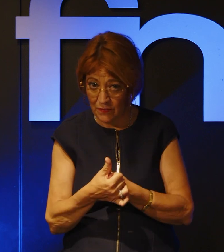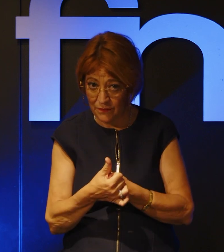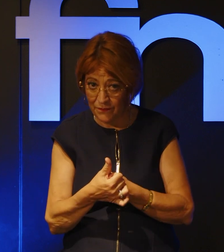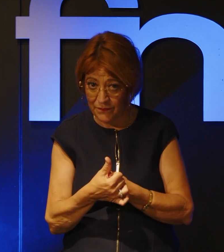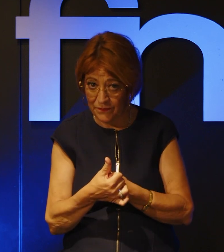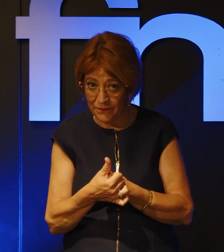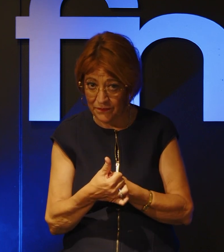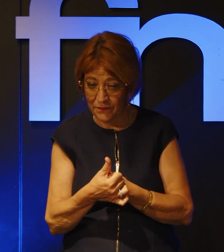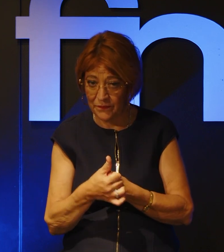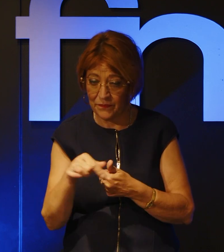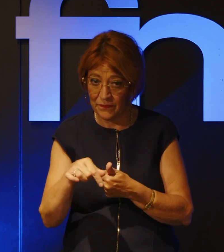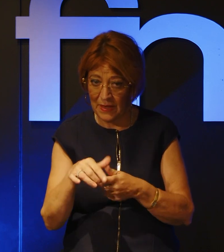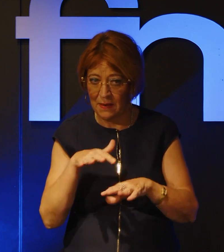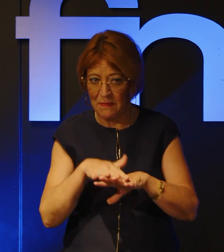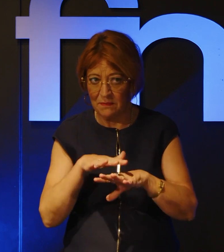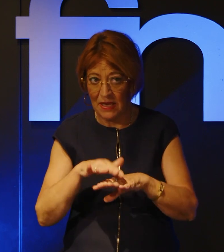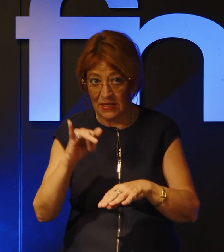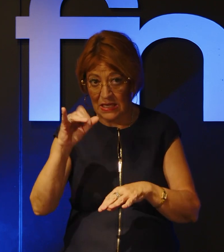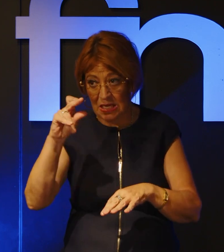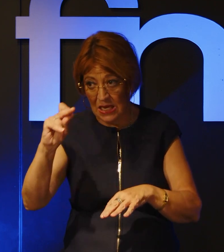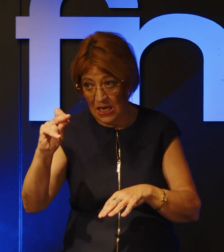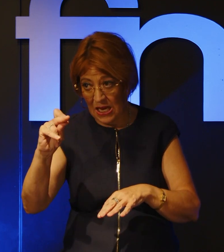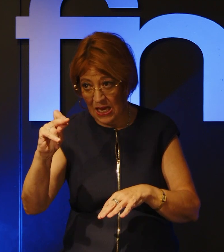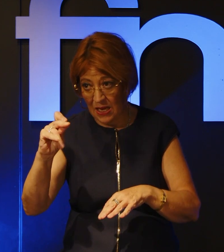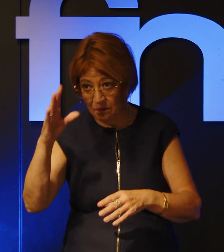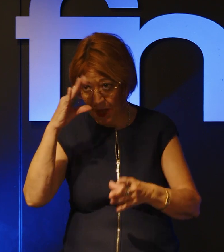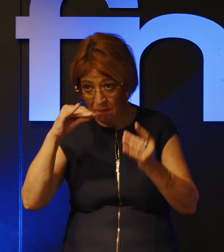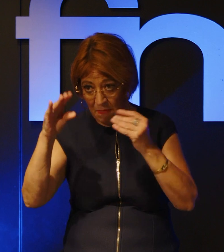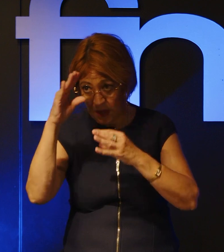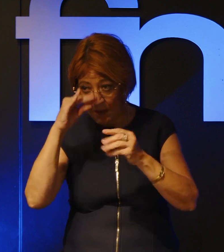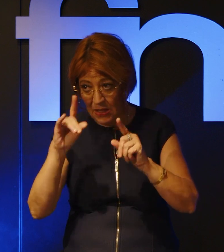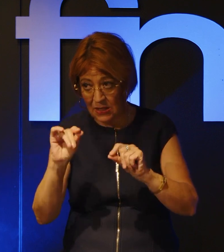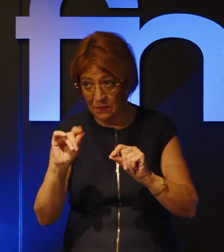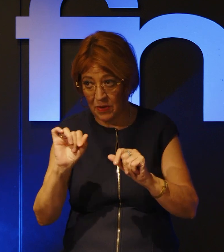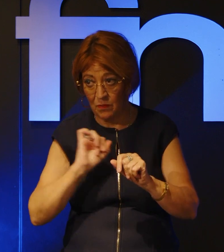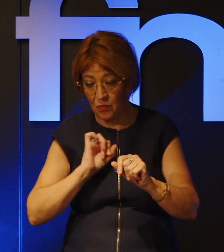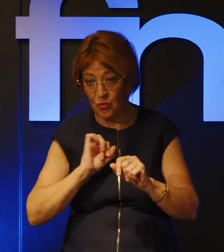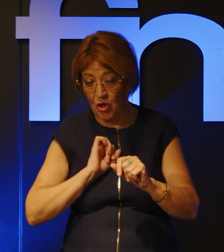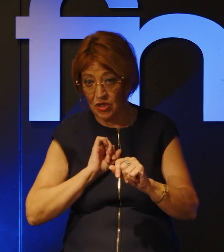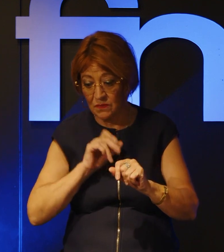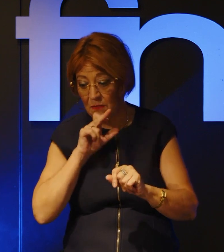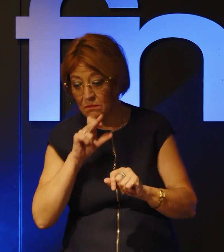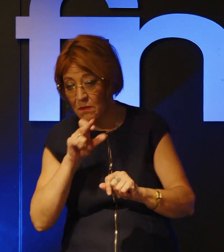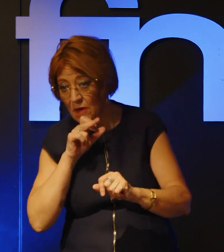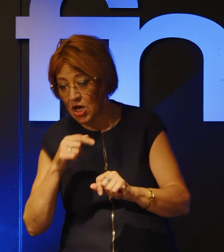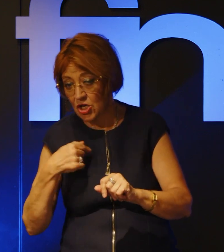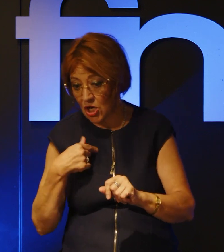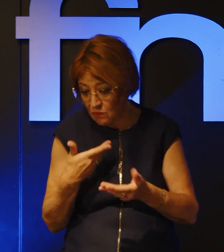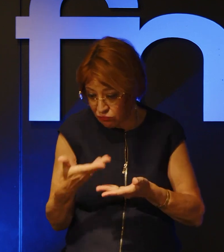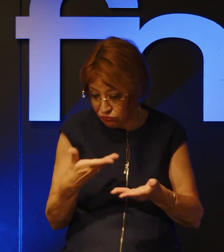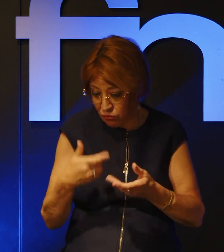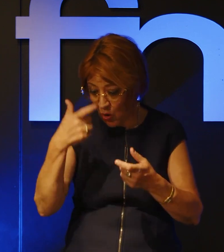como estes algoritmos de Inteligência Artificial vão aprendendo também pelo nosso feedback ou seja pela maneira que nós